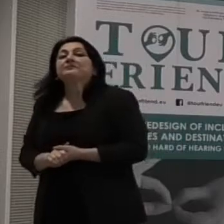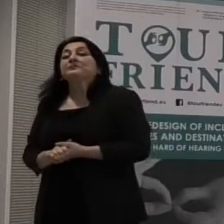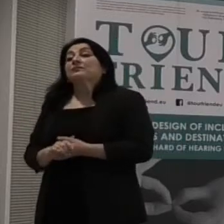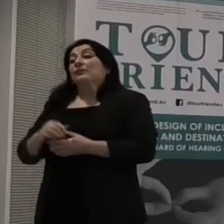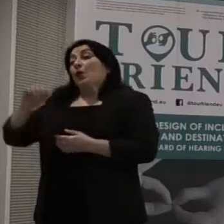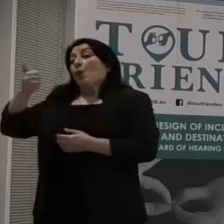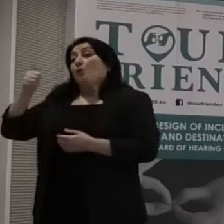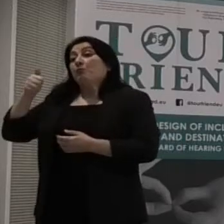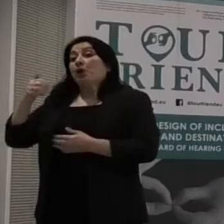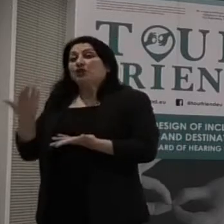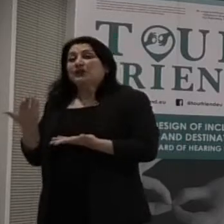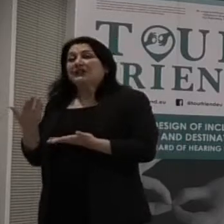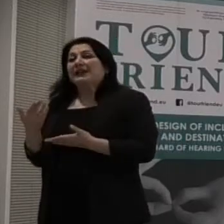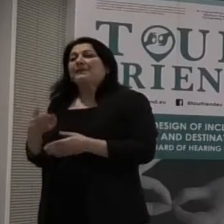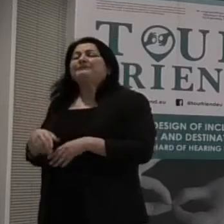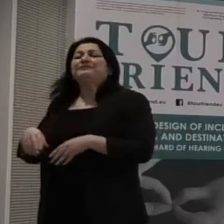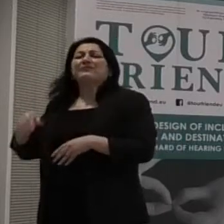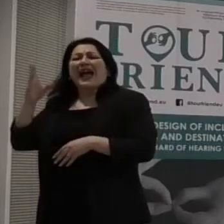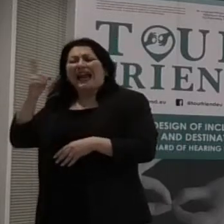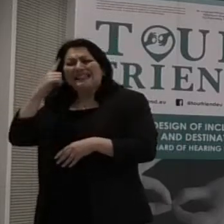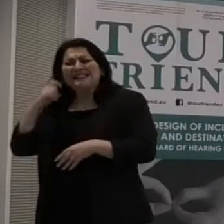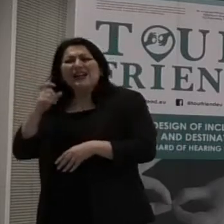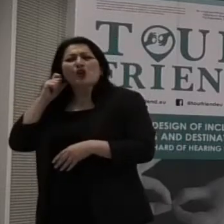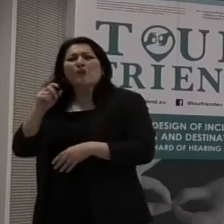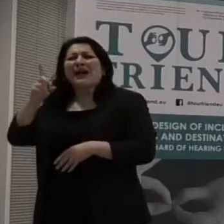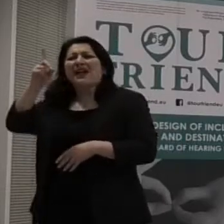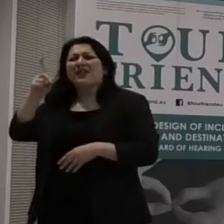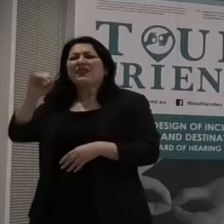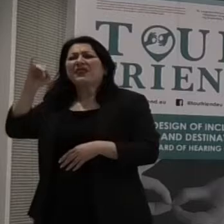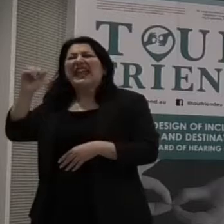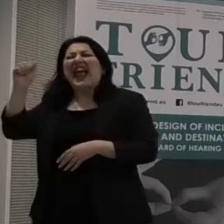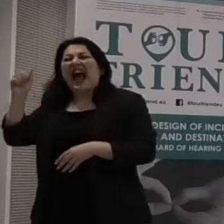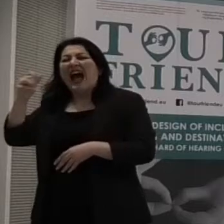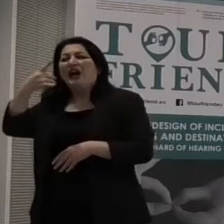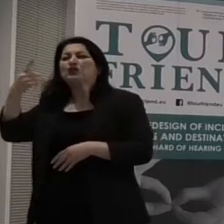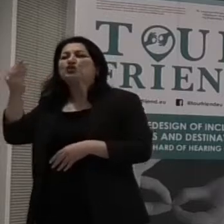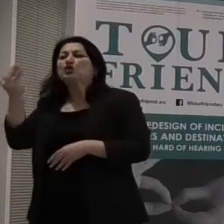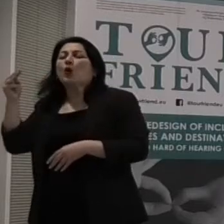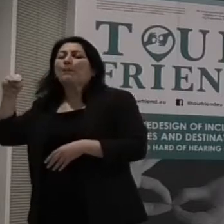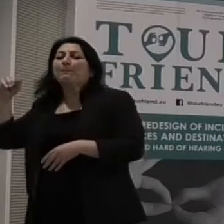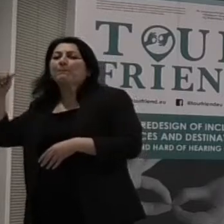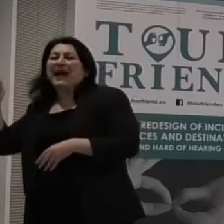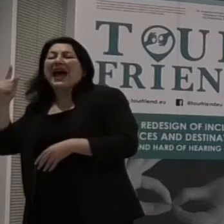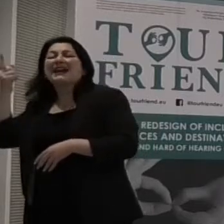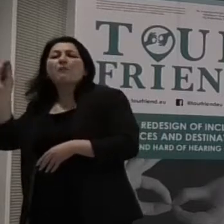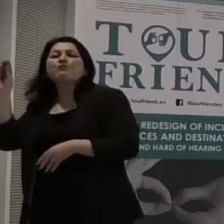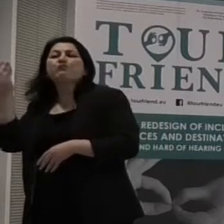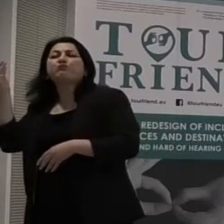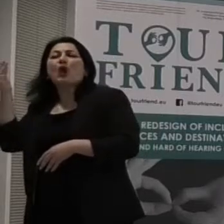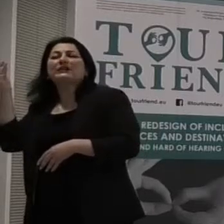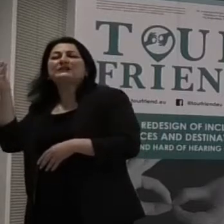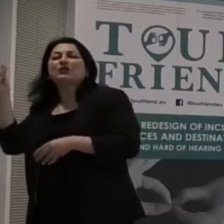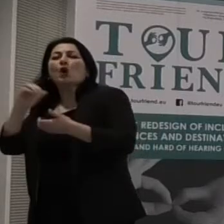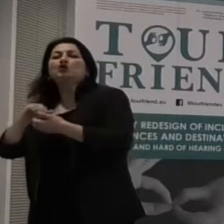Το πρώτο που έγινε ήταν με το Διάζωμα, δεν ξέρω αν το γνωρίζετε, είναι ένα πολύ μεγάλο σωματείο, πολιτιστικό σωματείο, και σε συνεργασία με